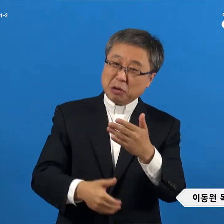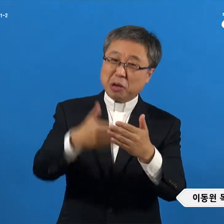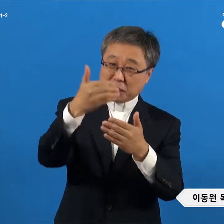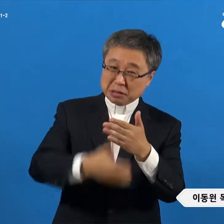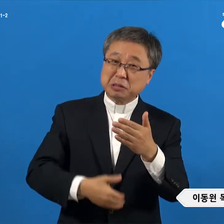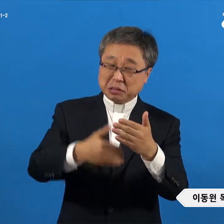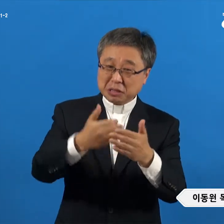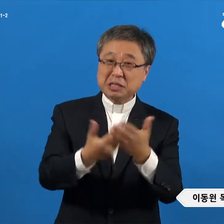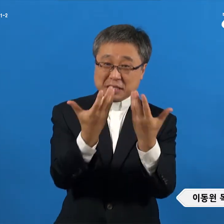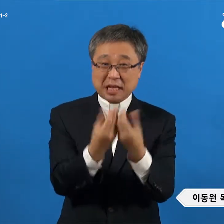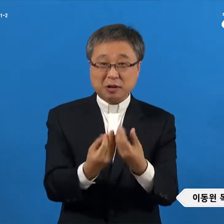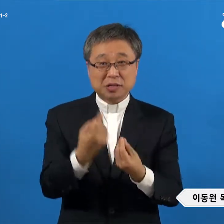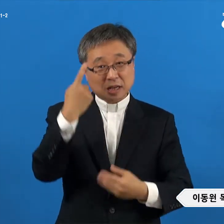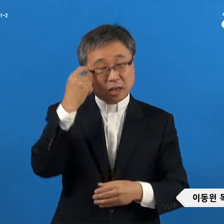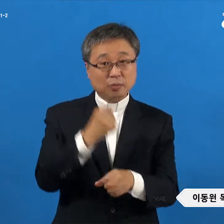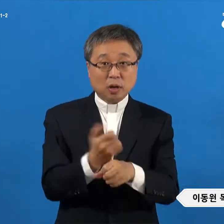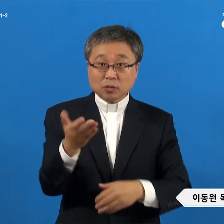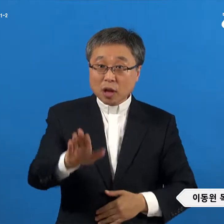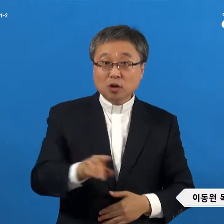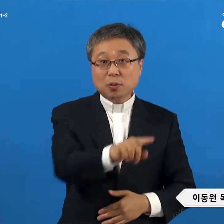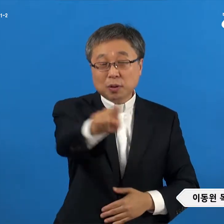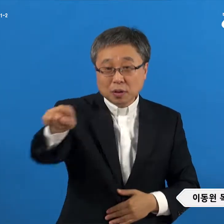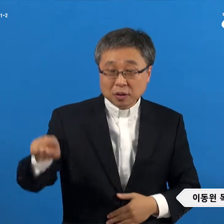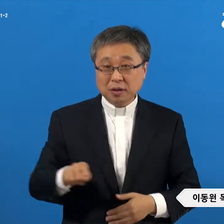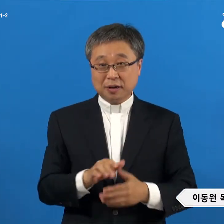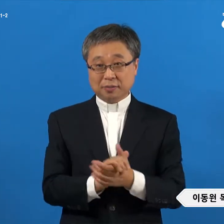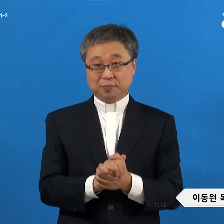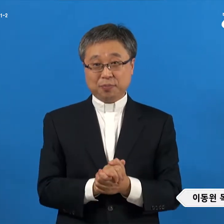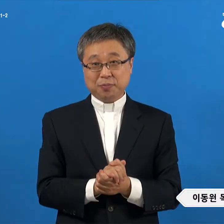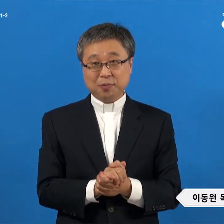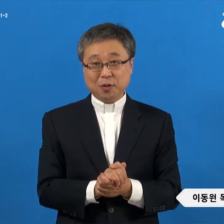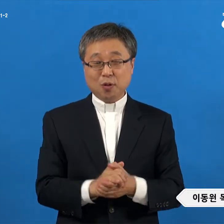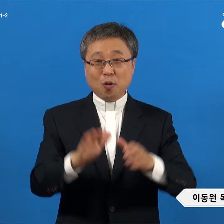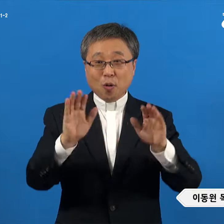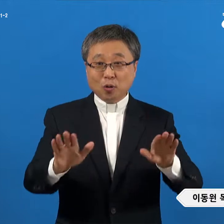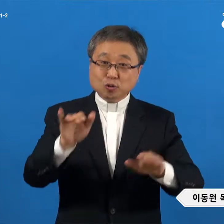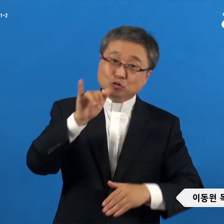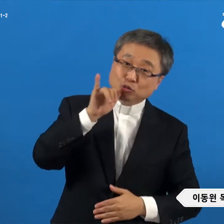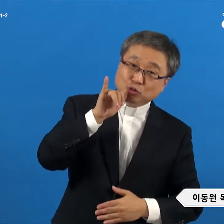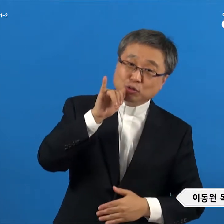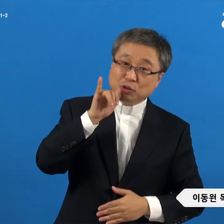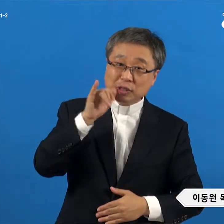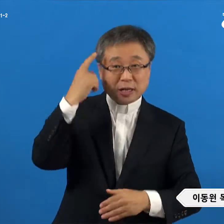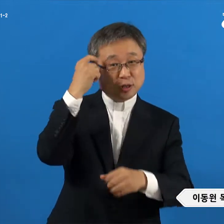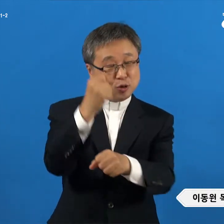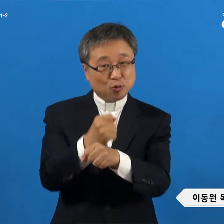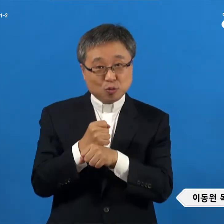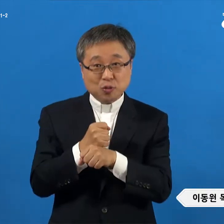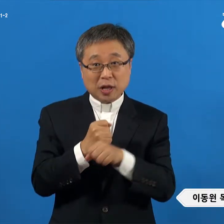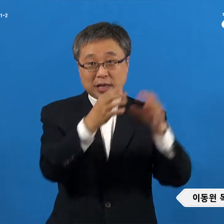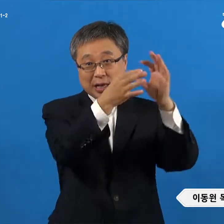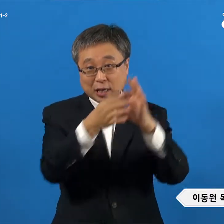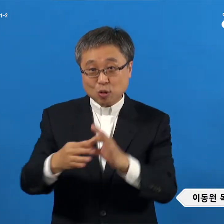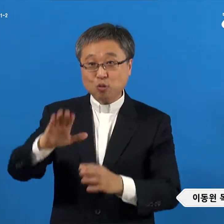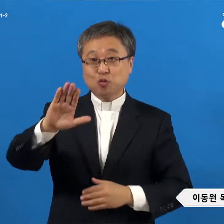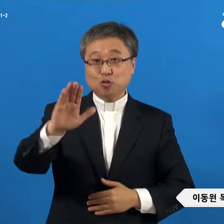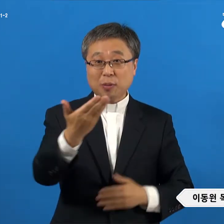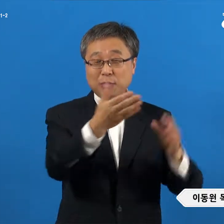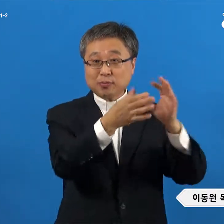생각을 해왔습니다. 근데 여러분, 이 중독에 대한 연구가 진행되면서 오늘